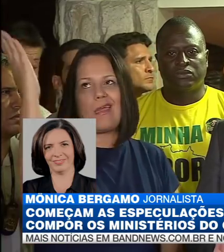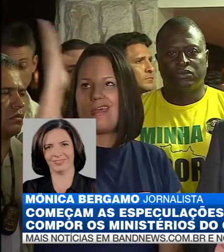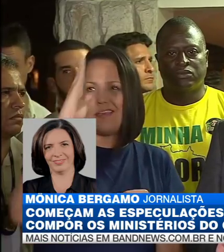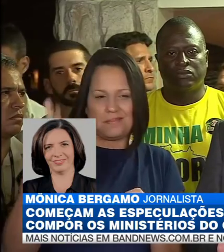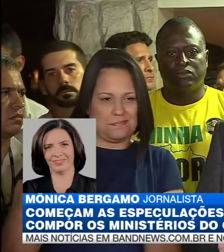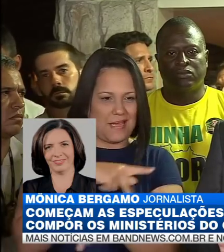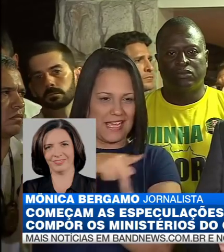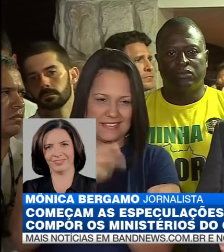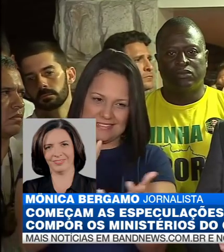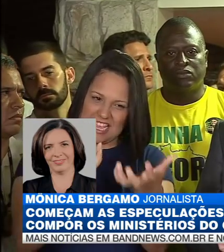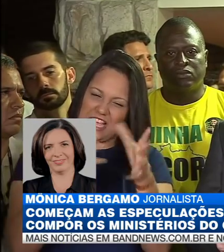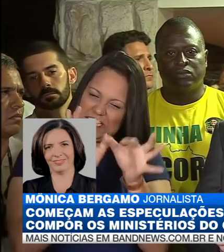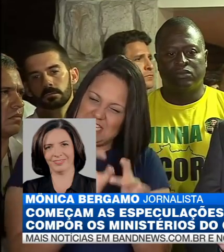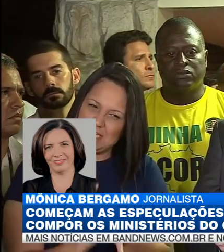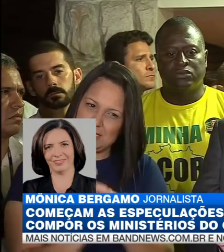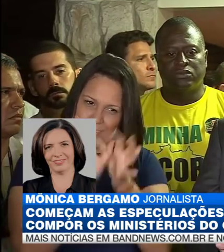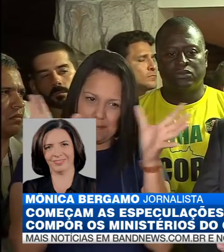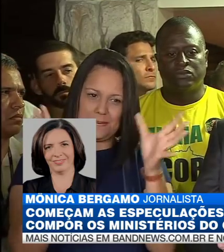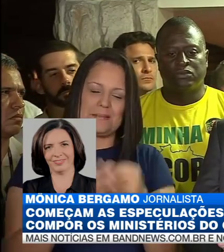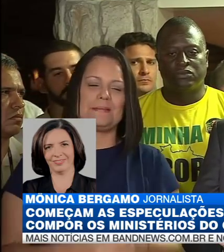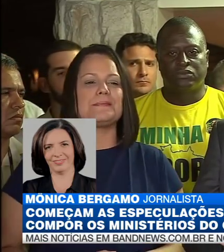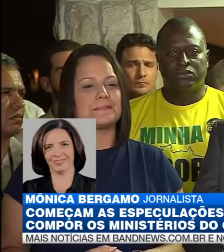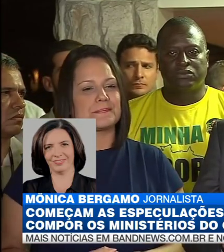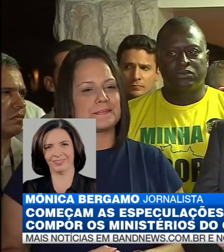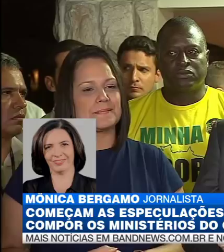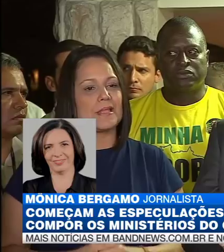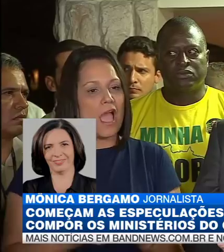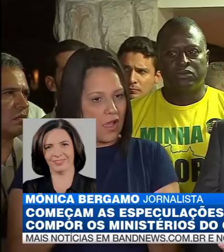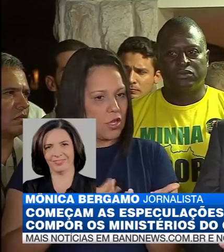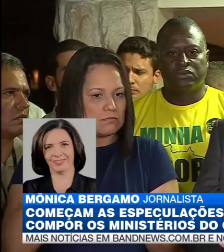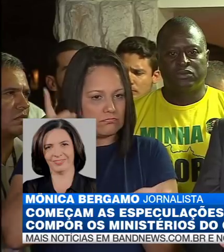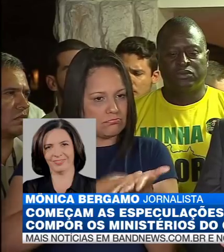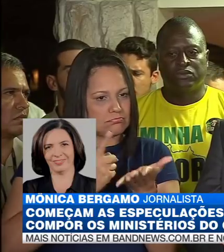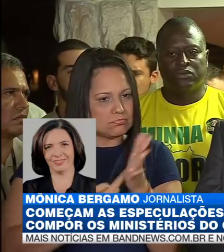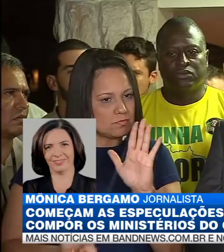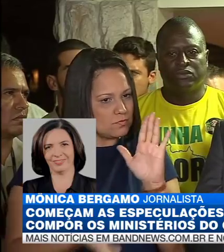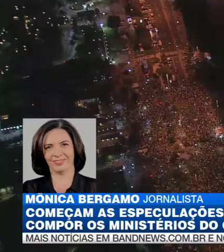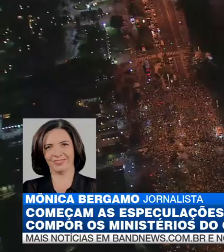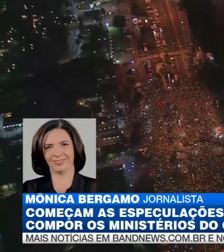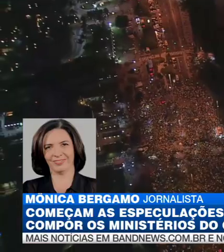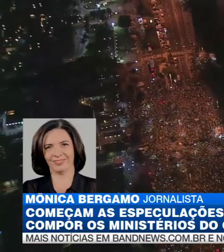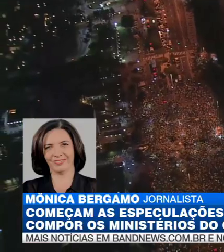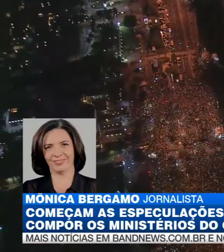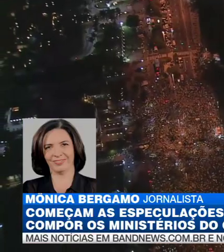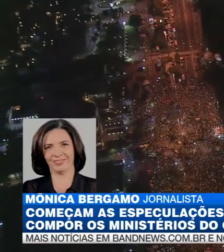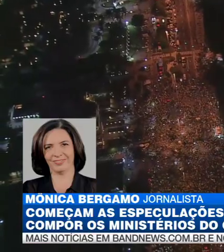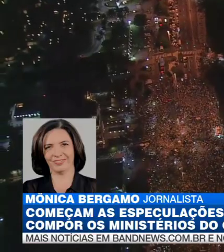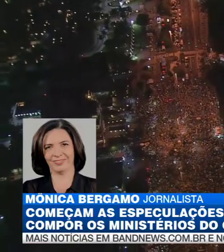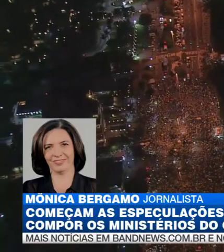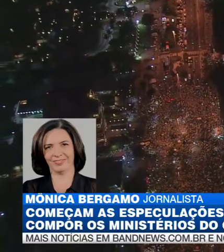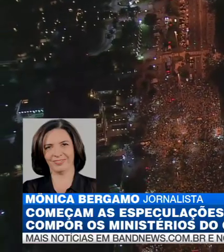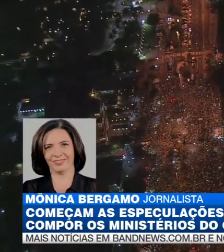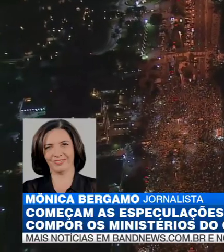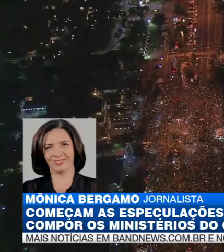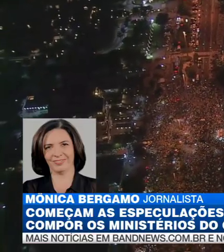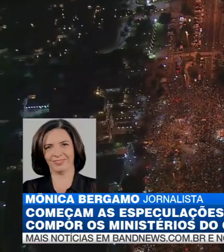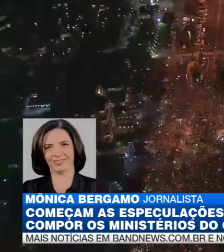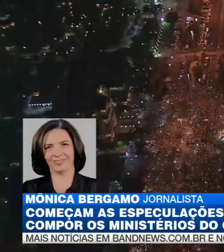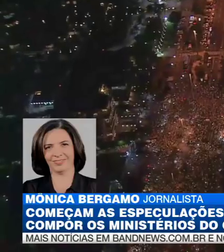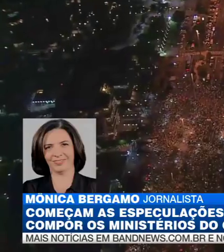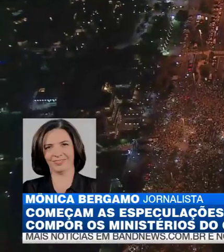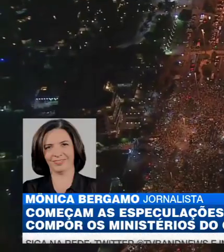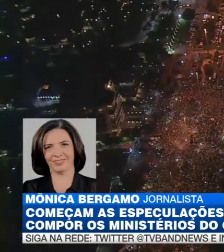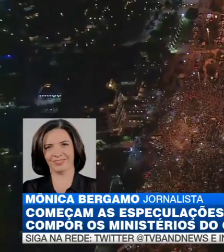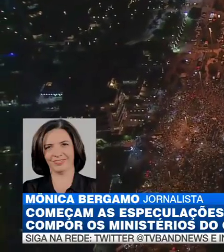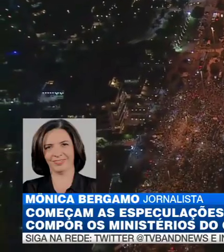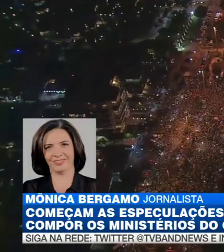o STF. Um outro nome que surgiu para esse mesmo posto é o do advogado Antônio Pitombo, para esse Ministério da Justiça. Ele